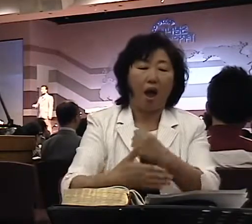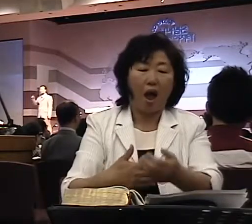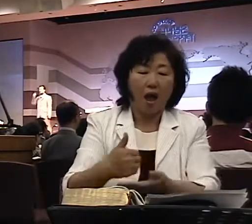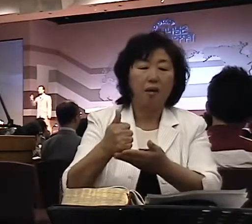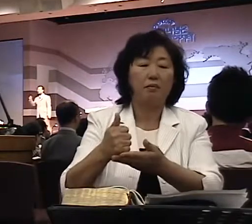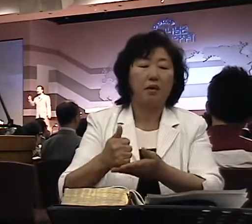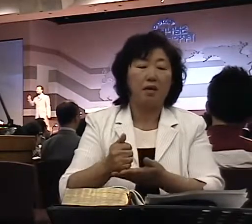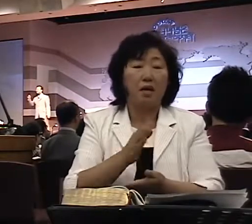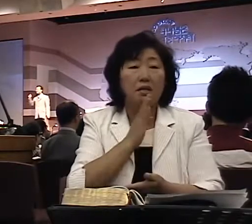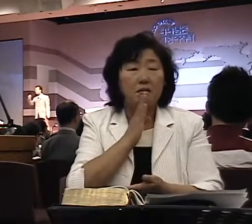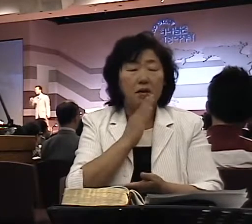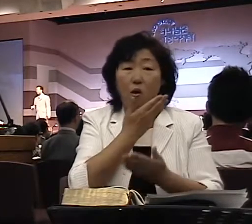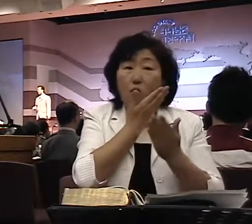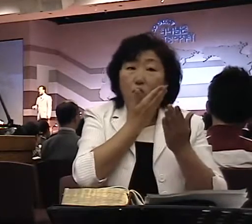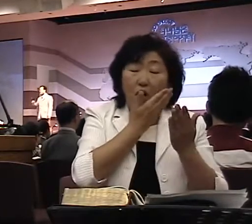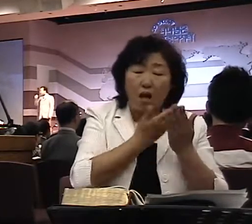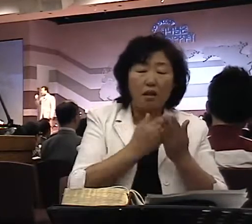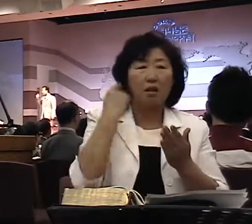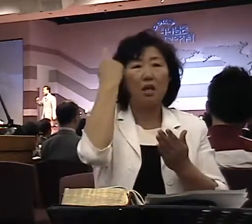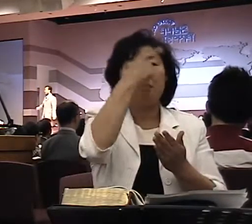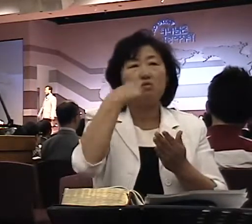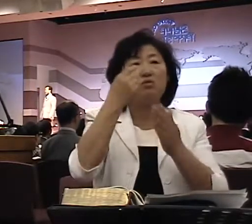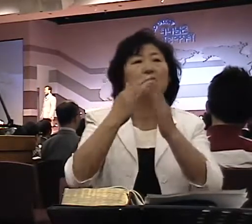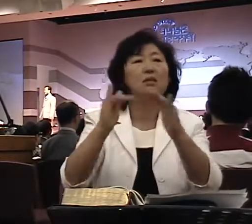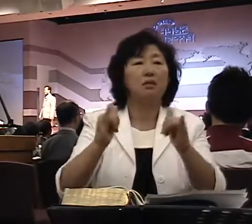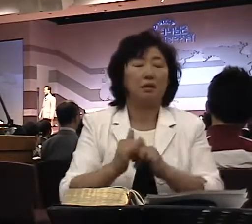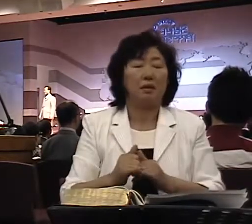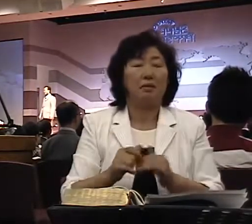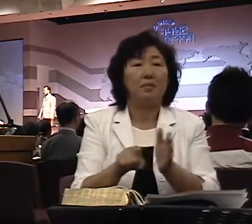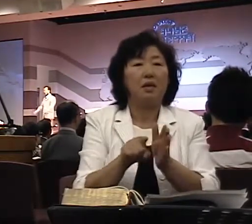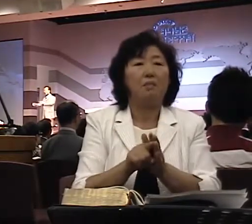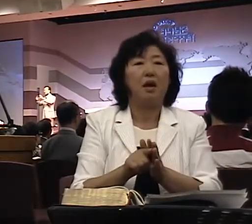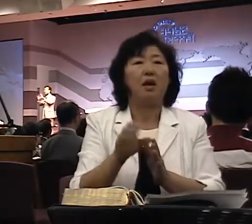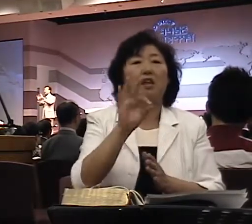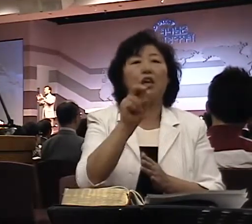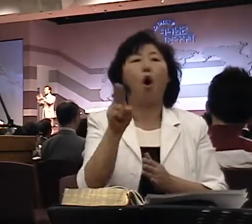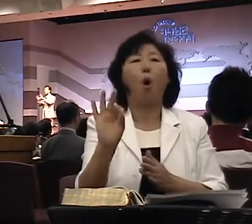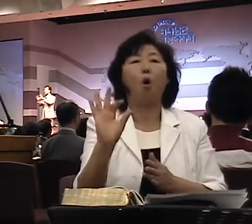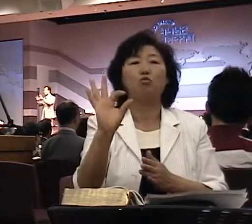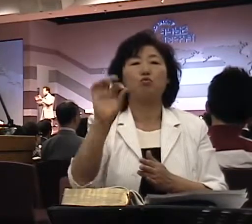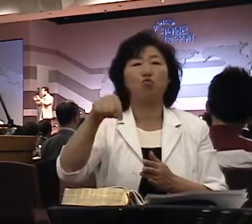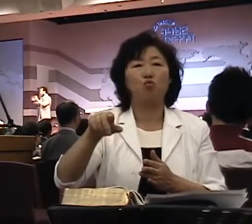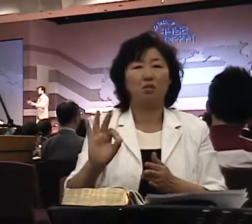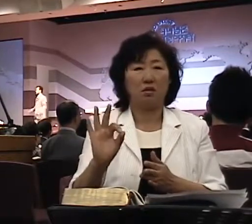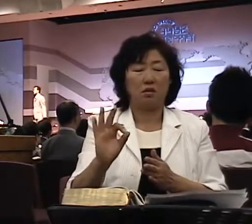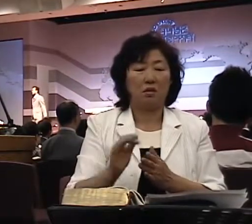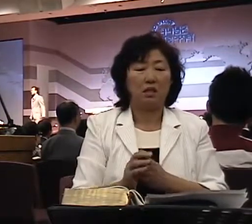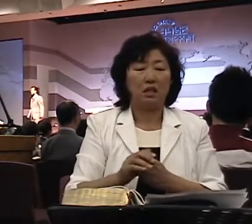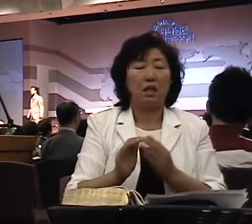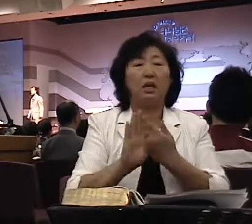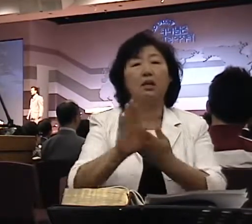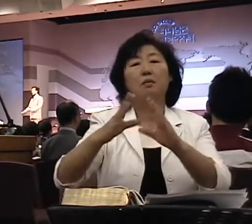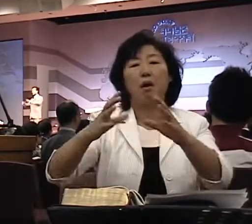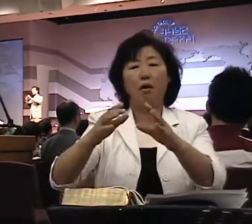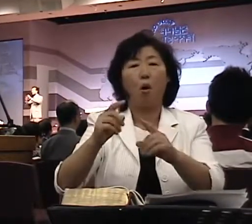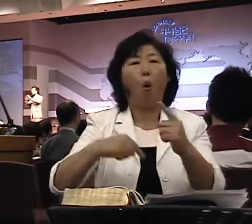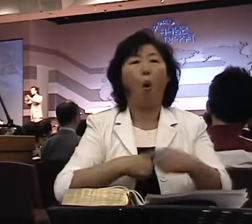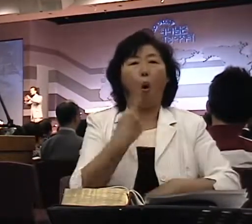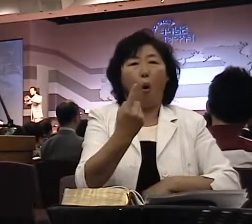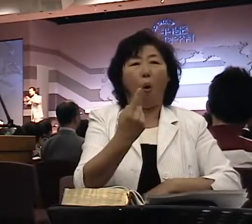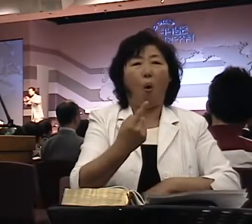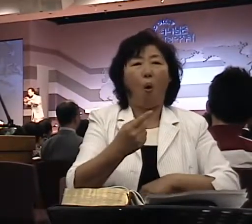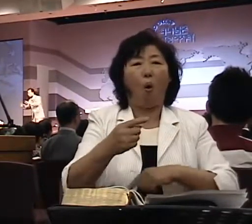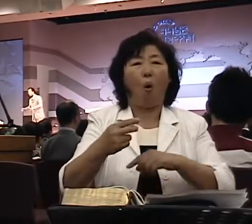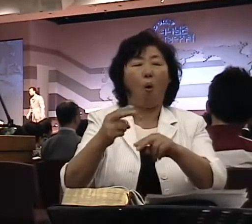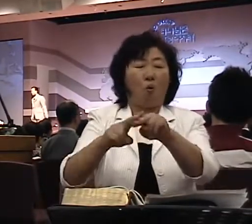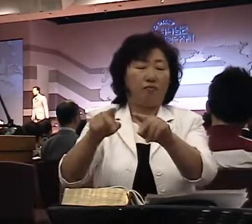하나님의 정말 귀한 인물인데, 믿음의 영웅인데, 그도 이방 나라 땅에 혼자 떨어져서 이제는 아무도